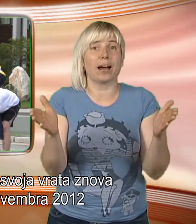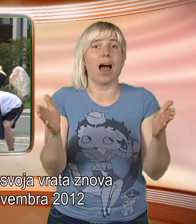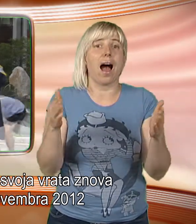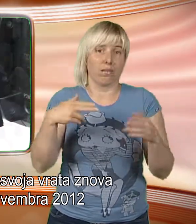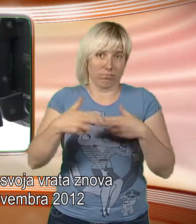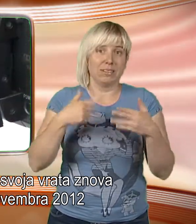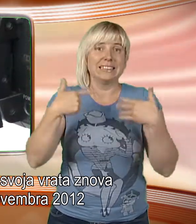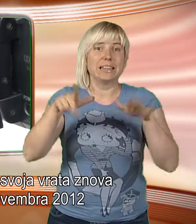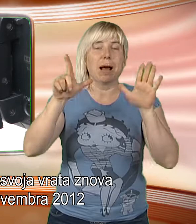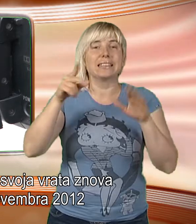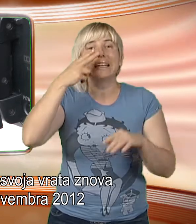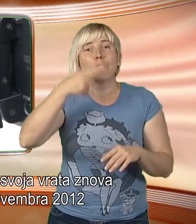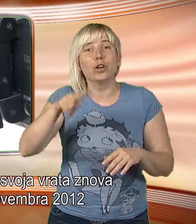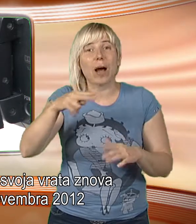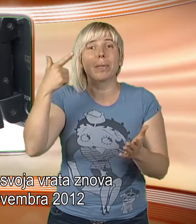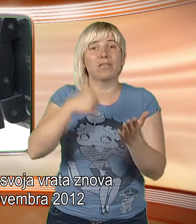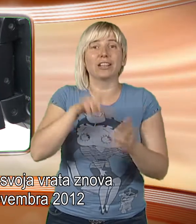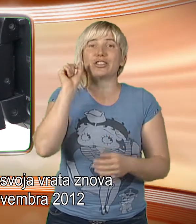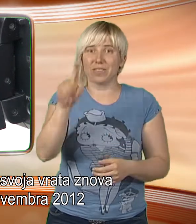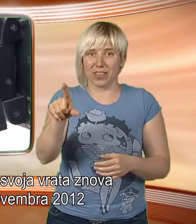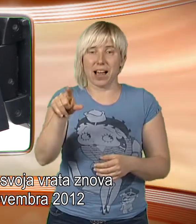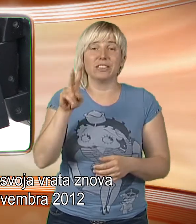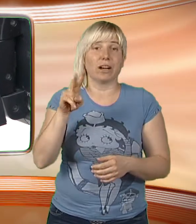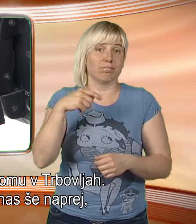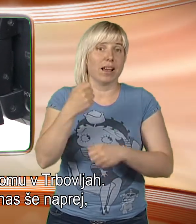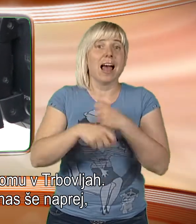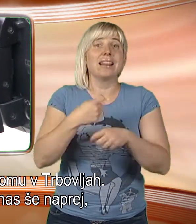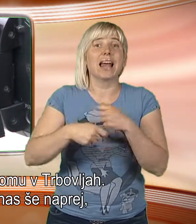novembra 2012 v Delavskem domu v Trbovljah.